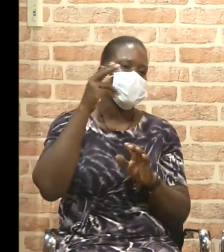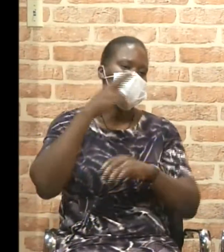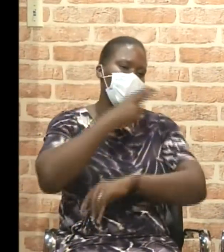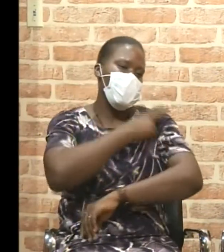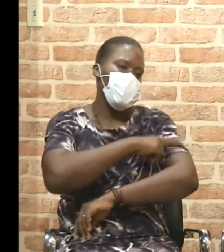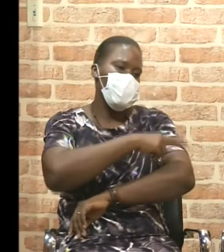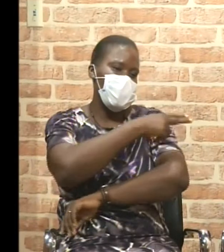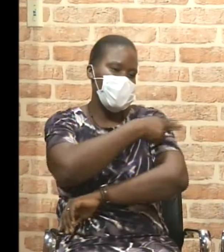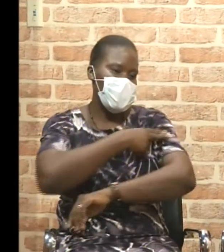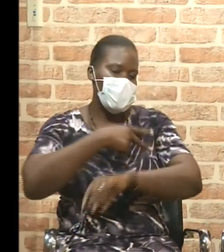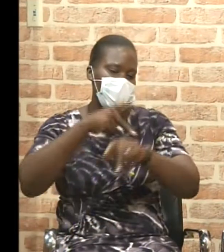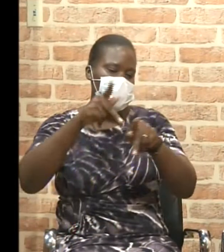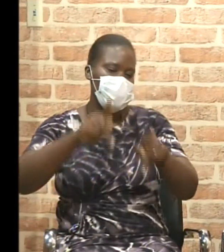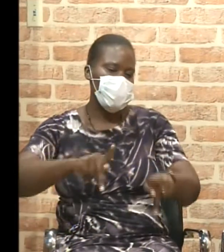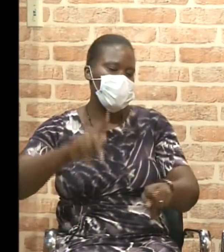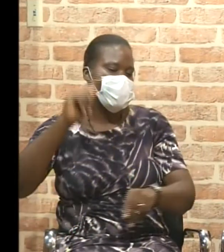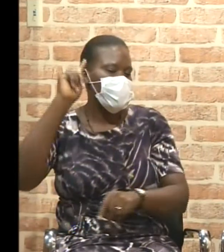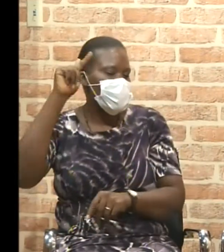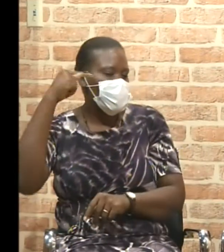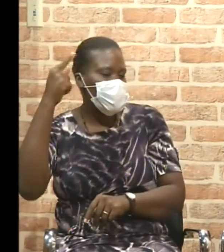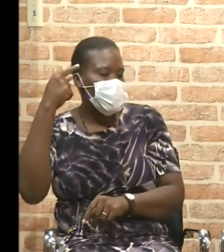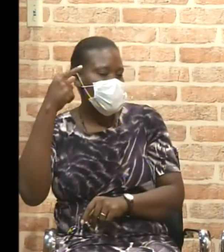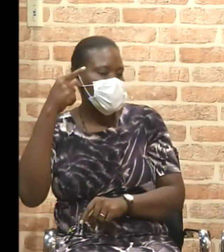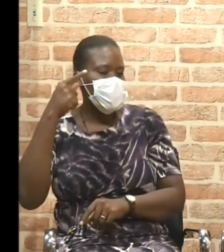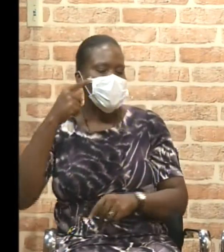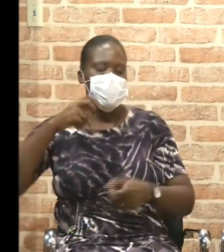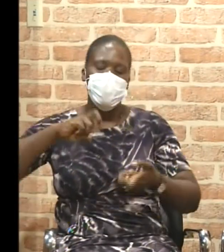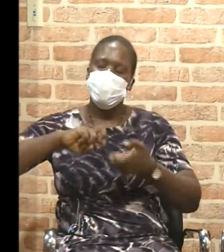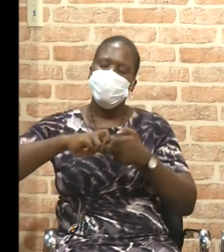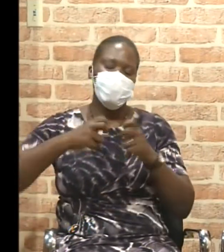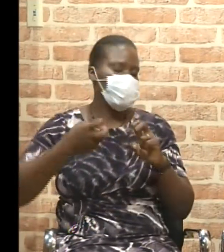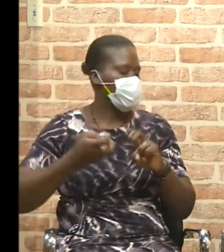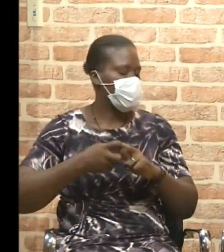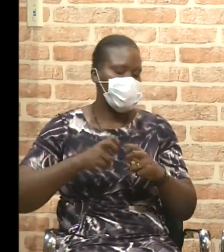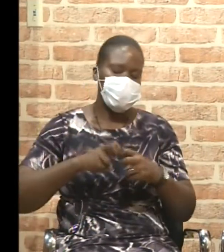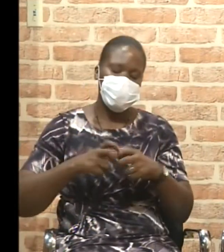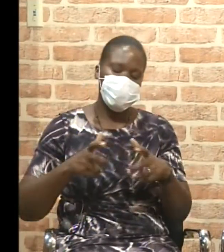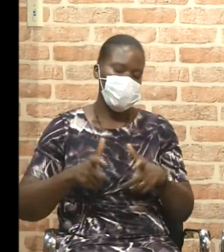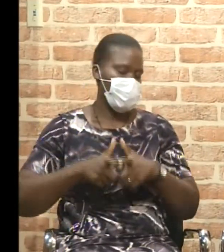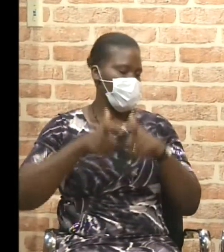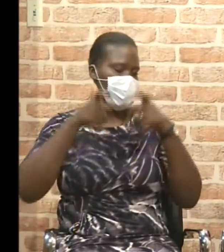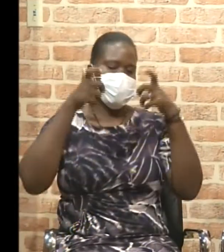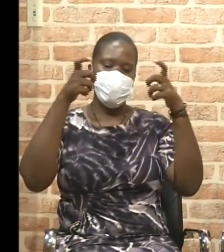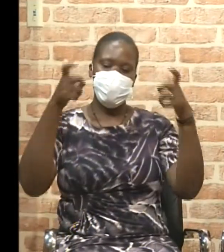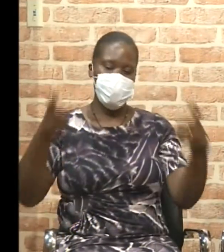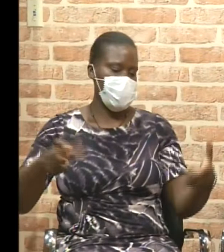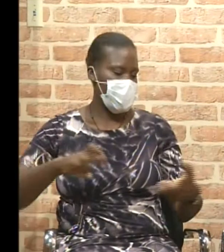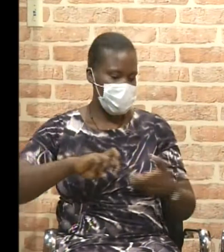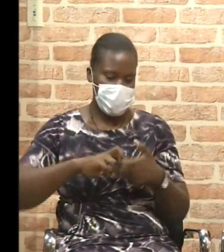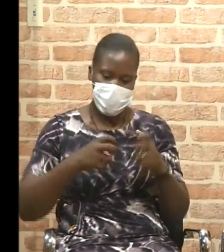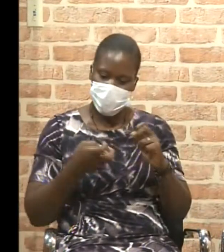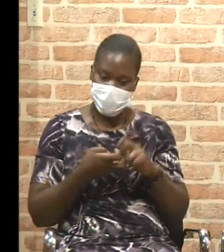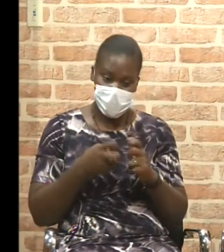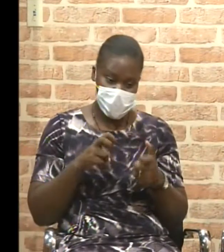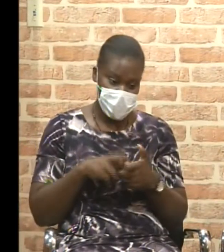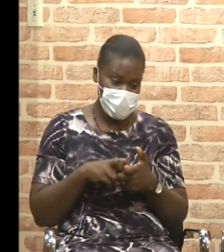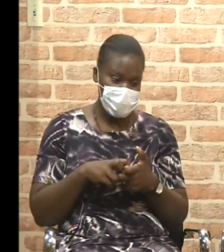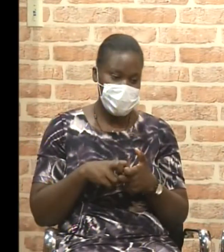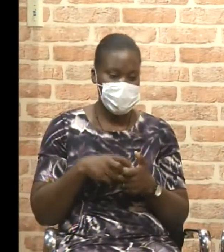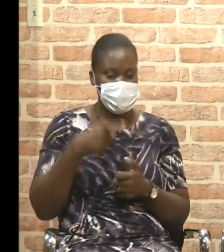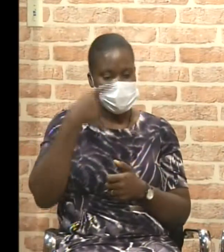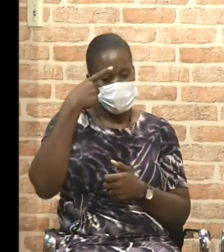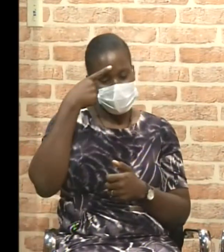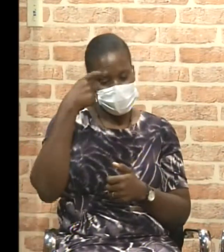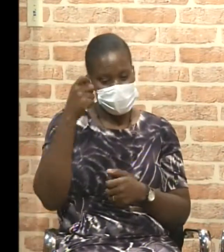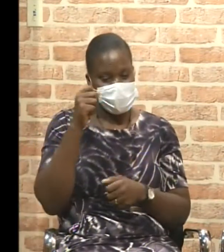chaotique. Et nous-mêmes, vraiment, en tant qu'organe qui est là, pour assurer que chaque ministère fait travail par eux,